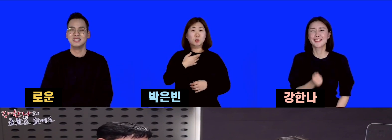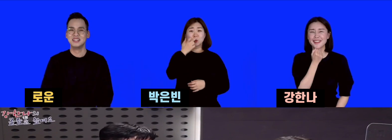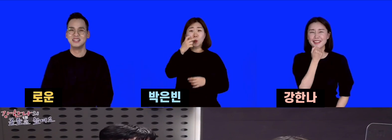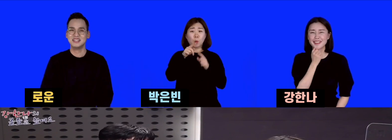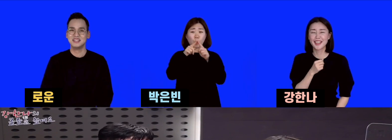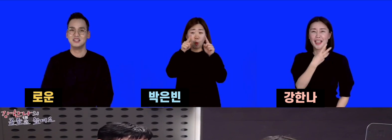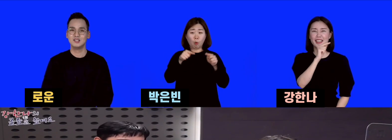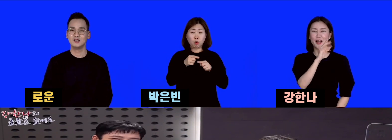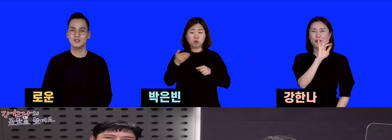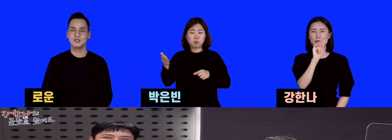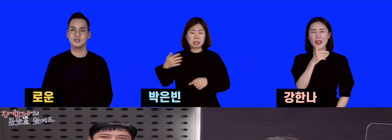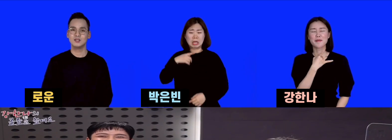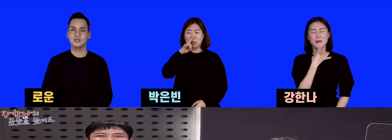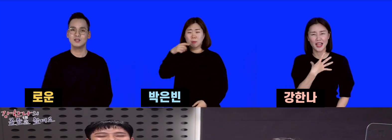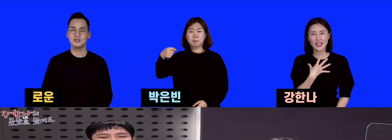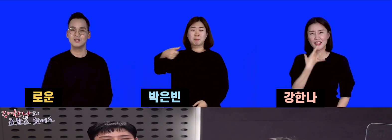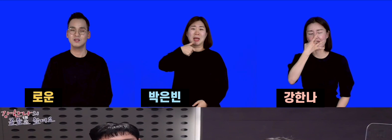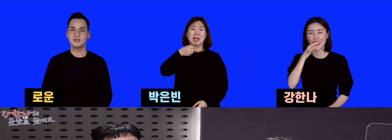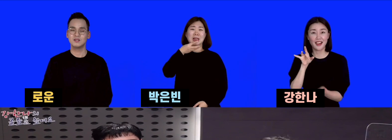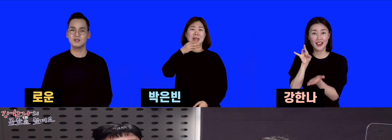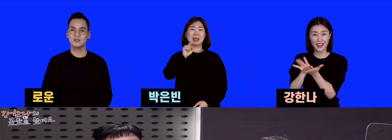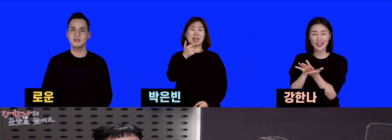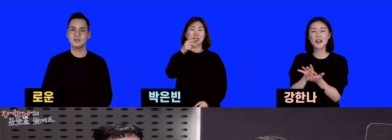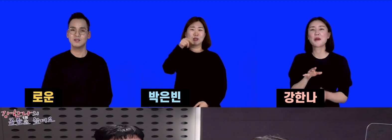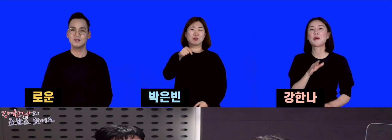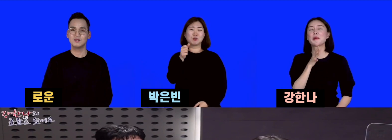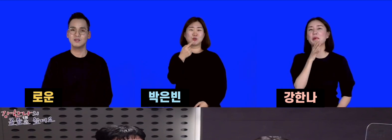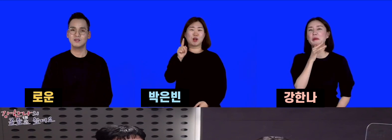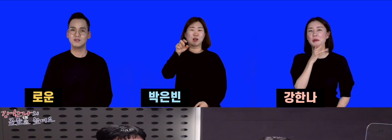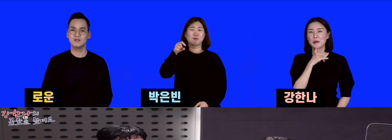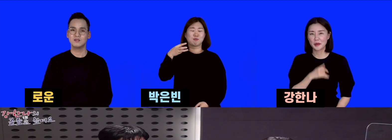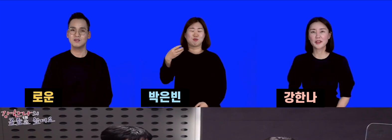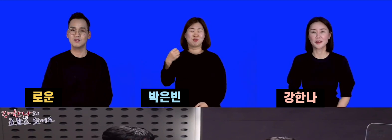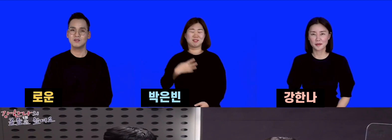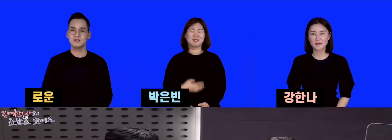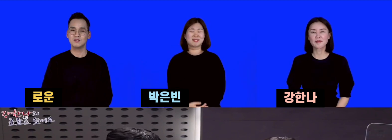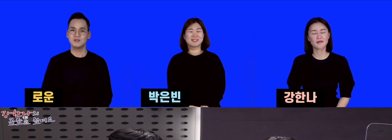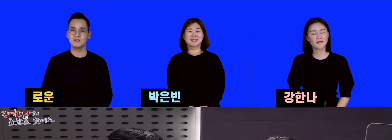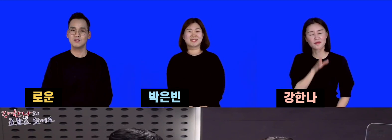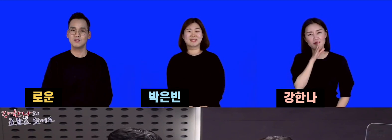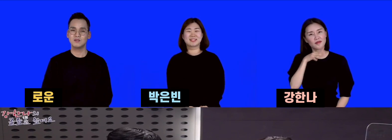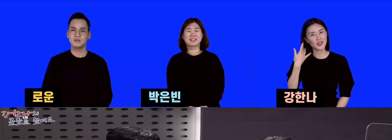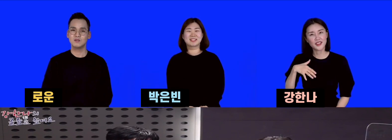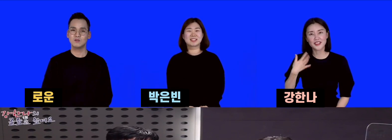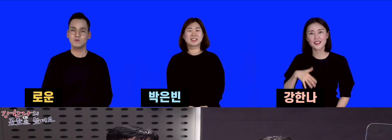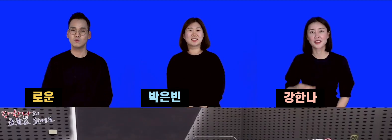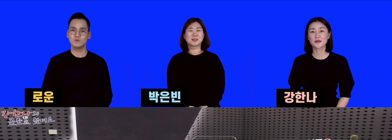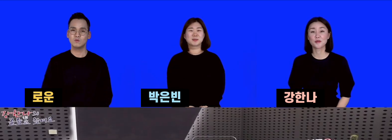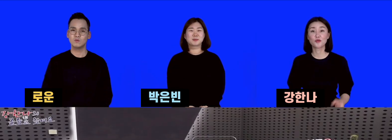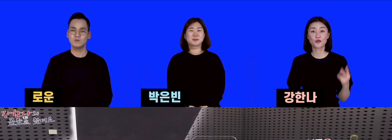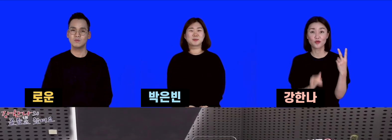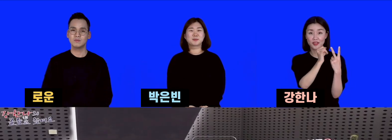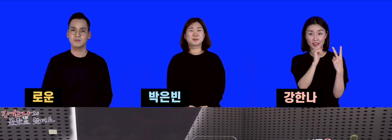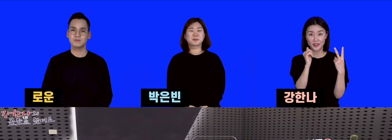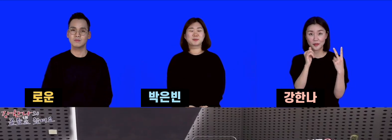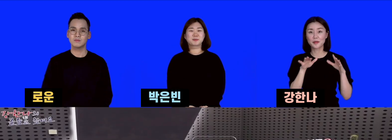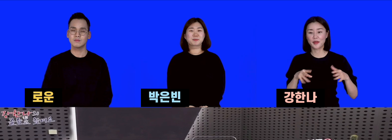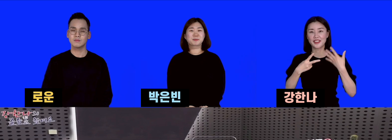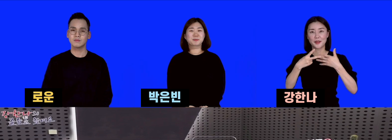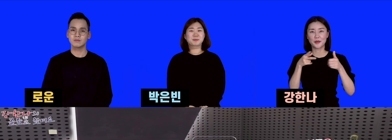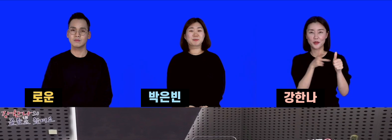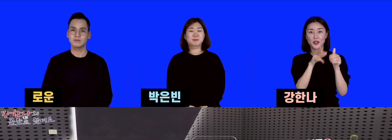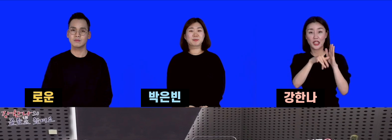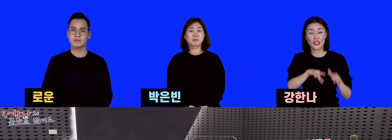단백질이면 먹고 탄수화물은 아예 배제하셨구나 식단에서 대단하시네요 두 분은 그럼 이번